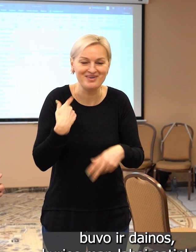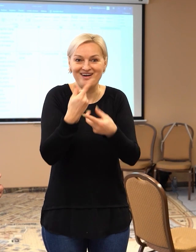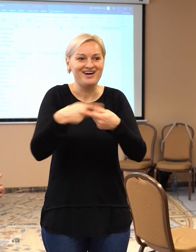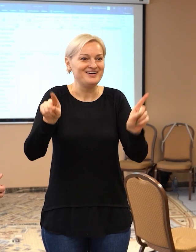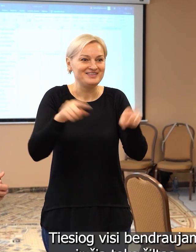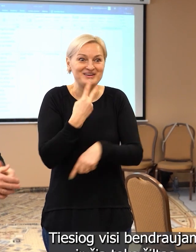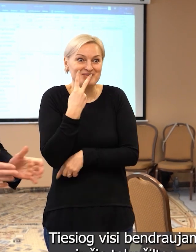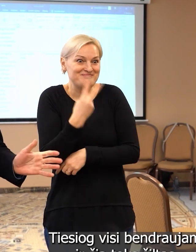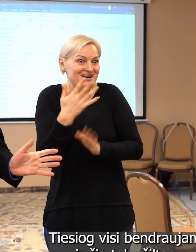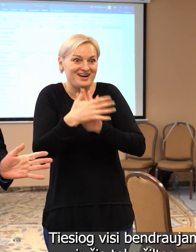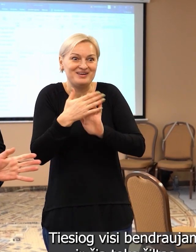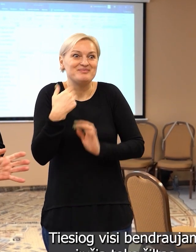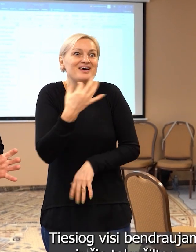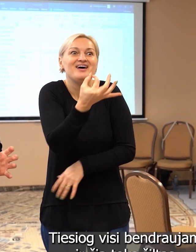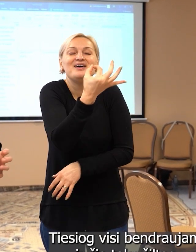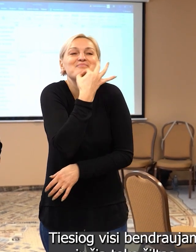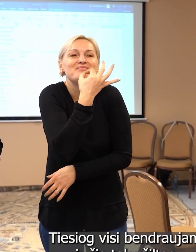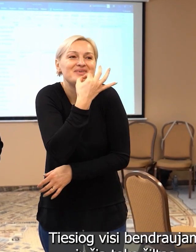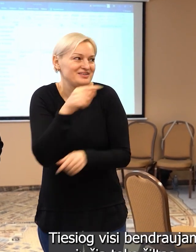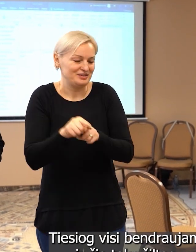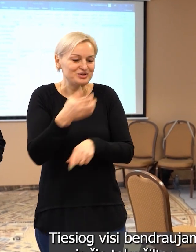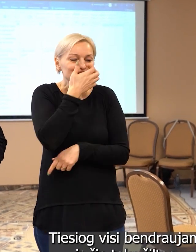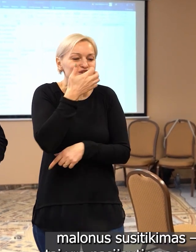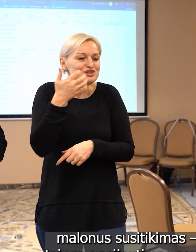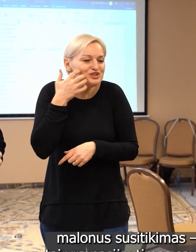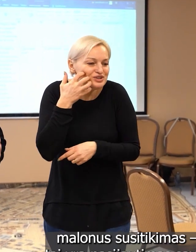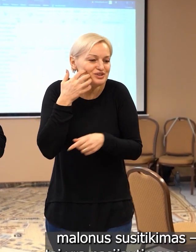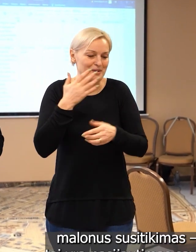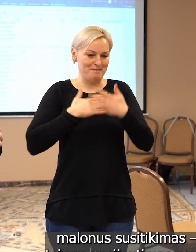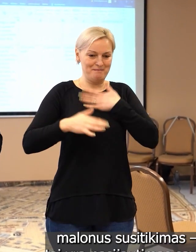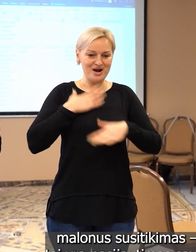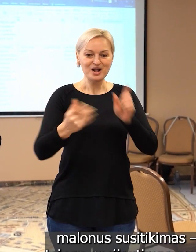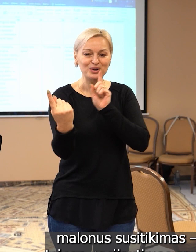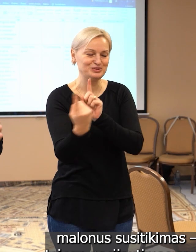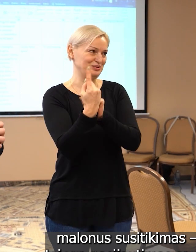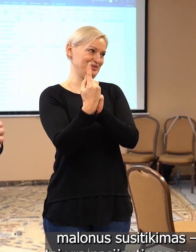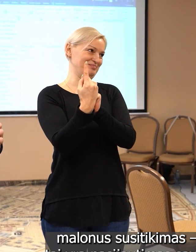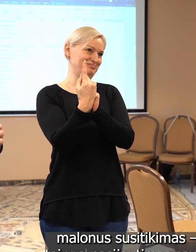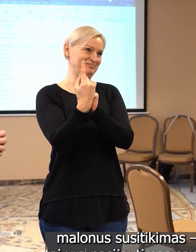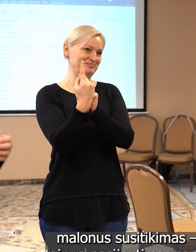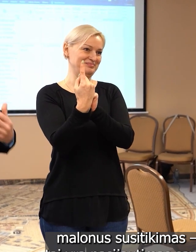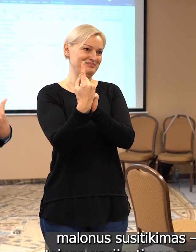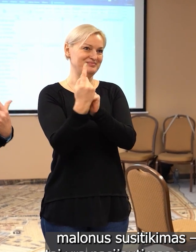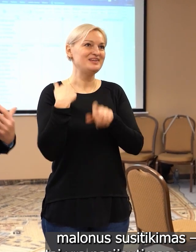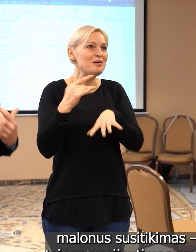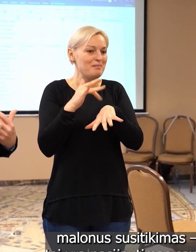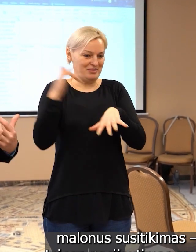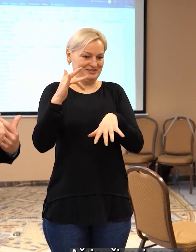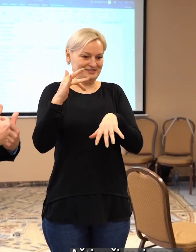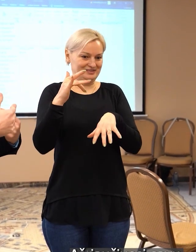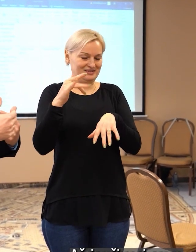patiko. Tiesiog visiems kartu bendravom ir čia toks šiltas, malonus sutikimas ir tai yra pasijutimus